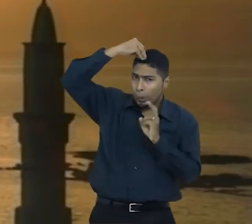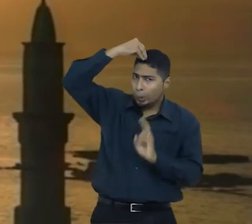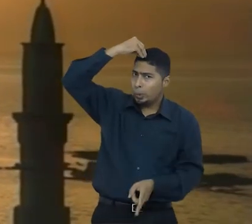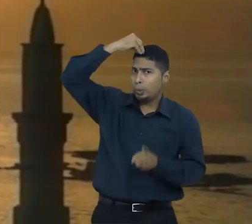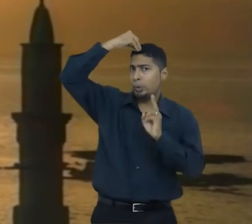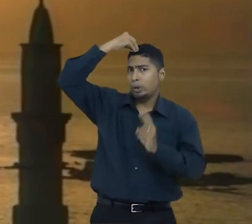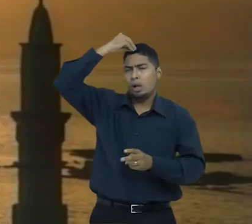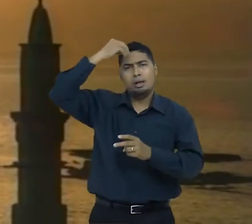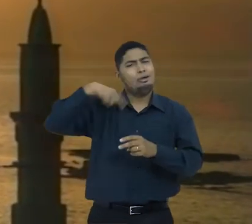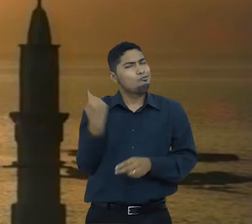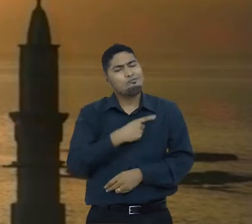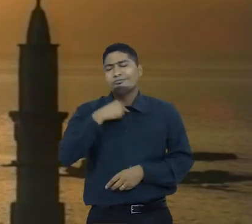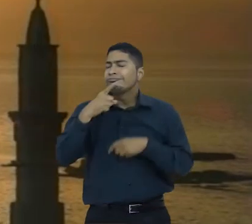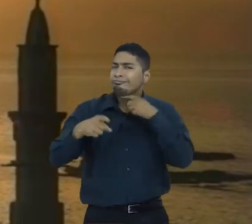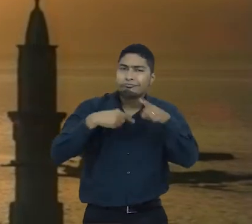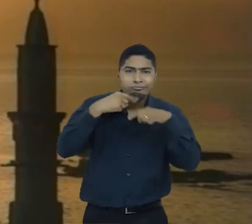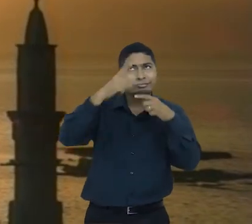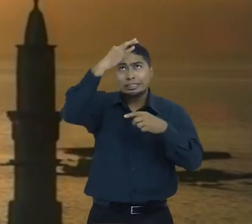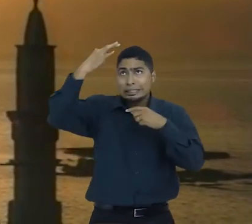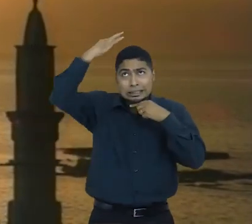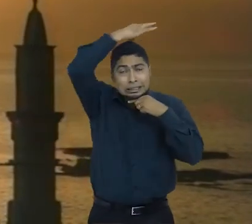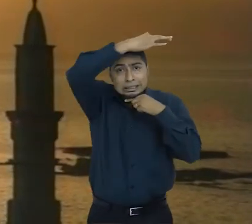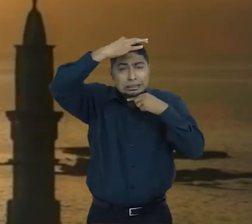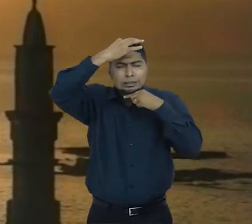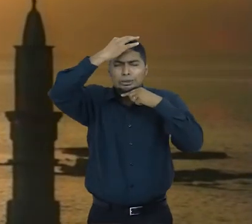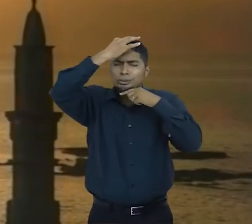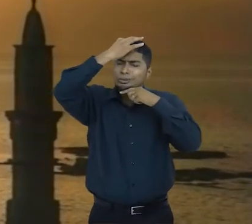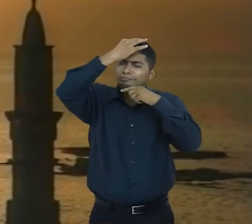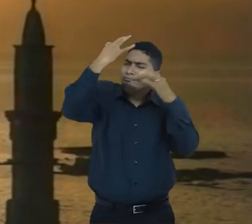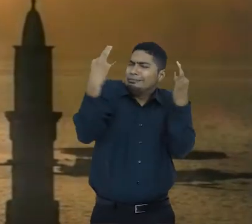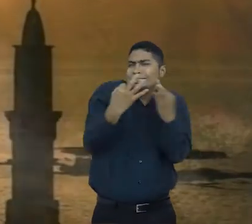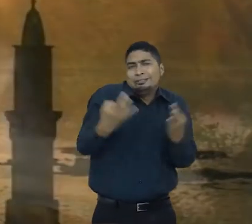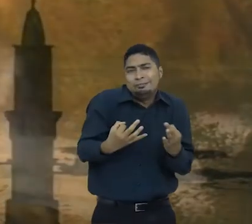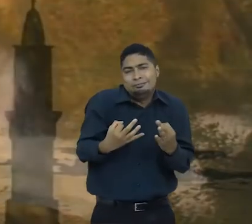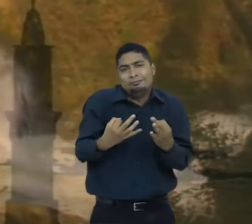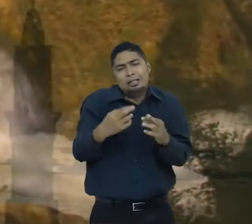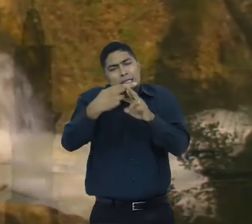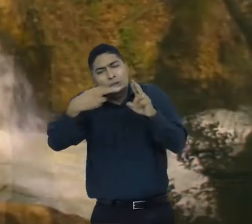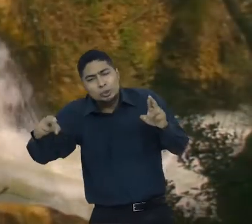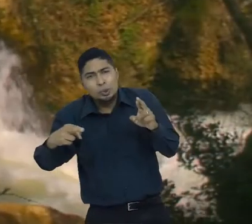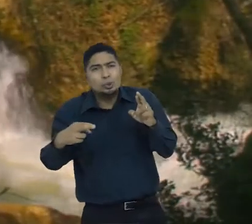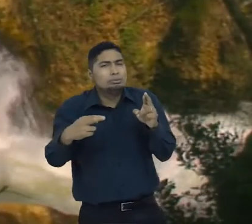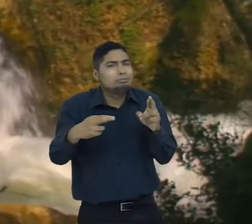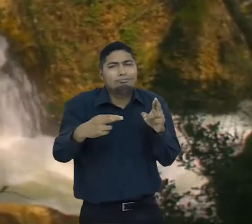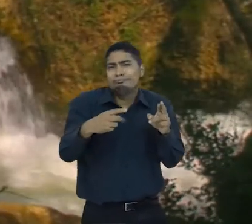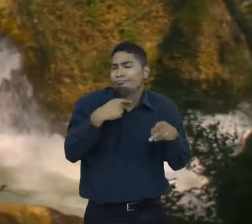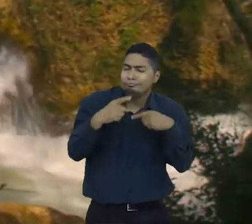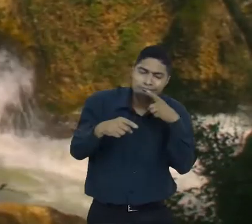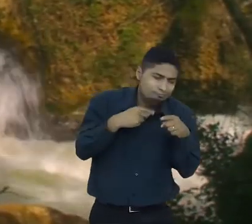o padrão da santidade de Deus, mesmo sendo muito religioso ou caridoso. Você está perdido e